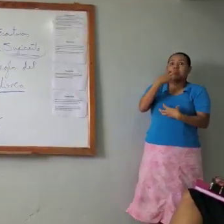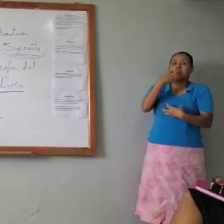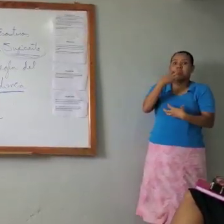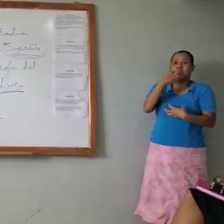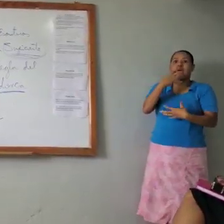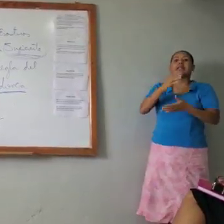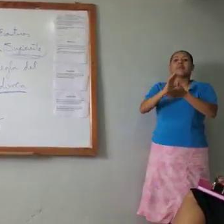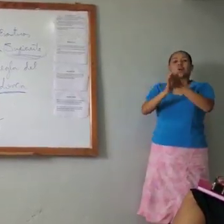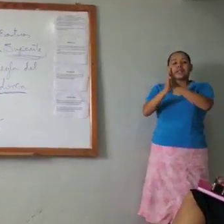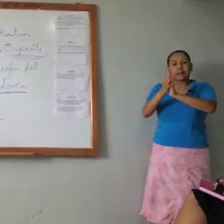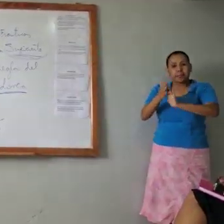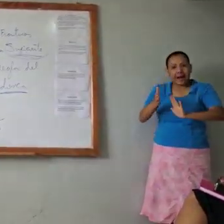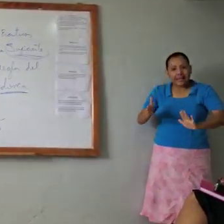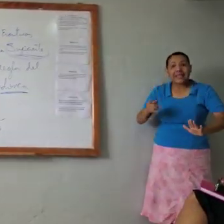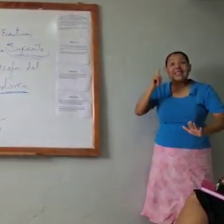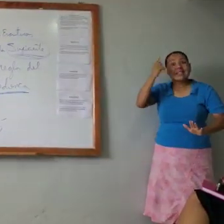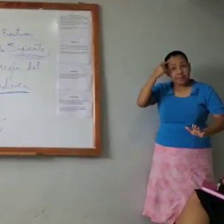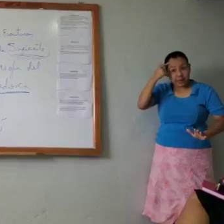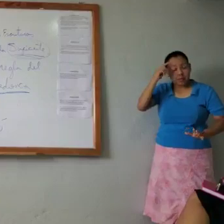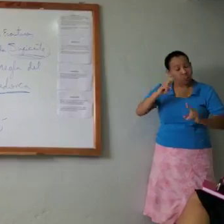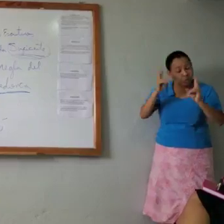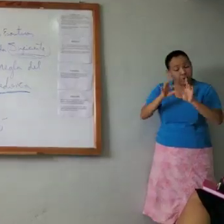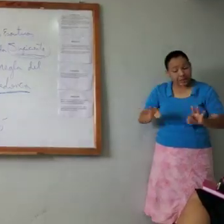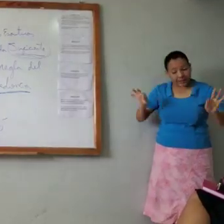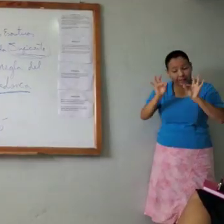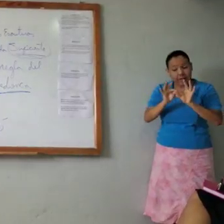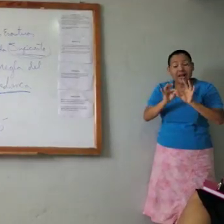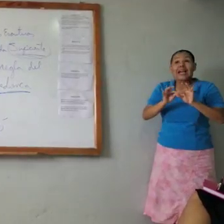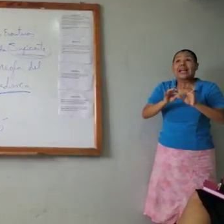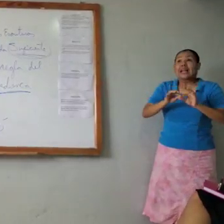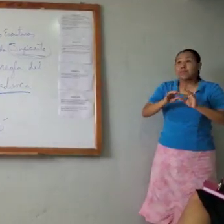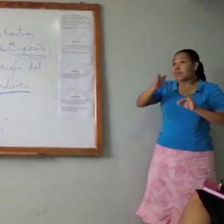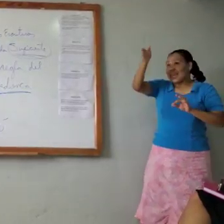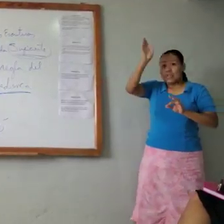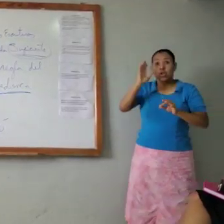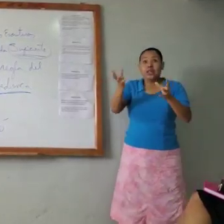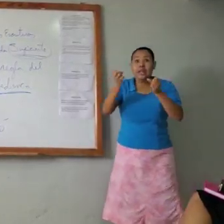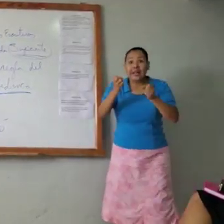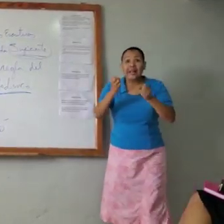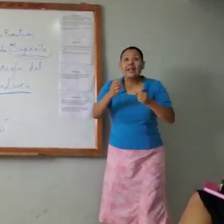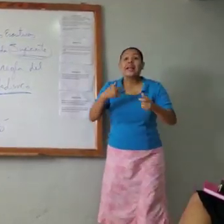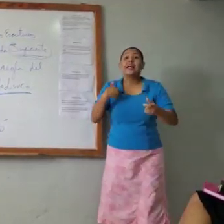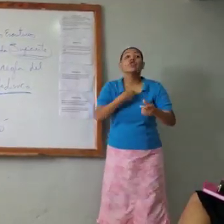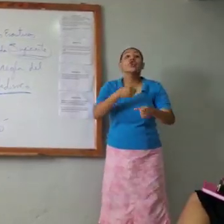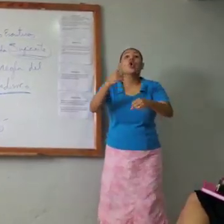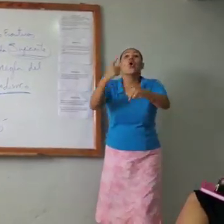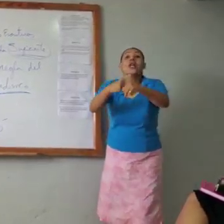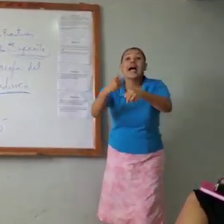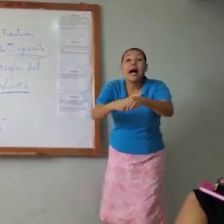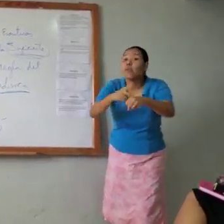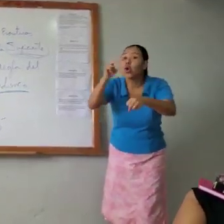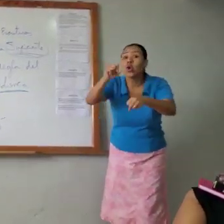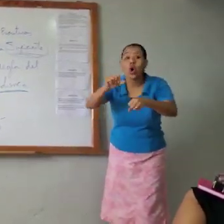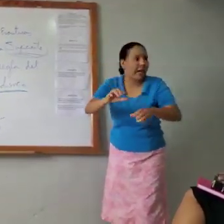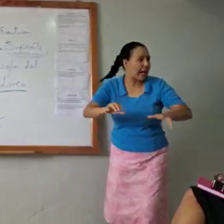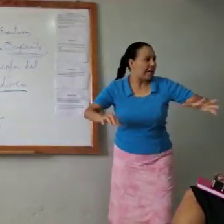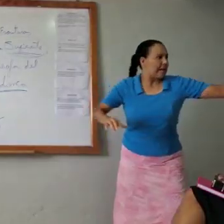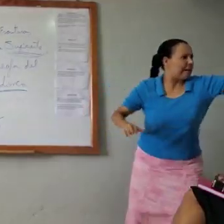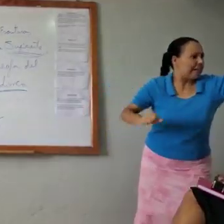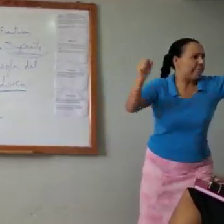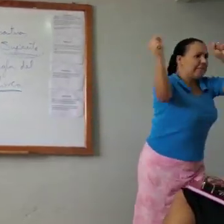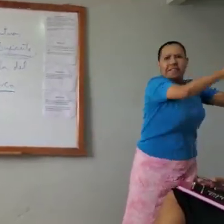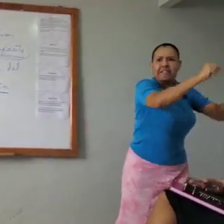molesta, tenemos que estar en paz, y saber, muy importante, que Dios quiere, que nosotros corrijamos, no